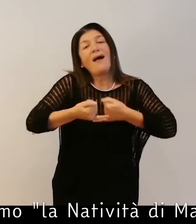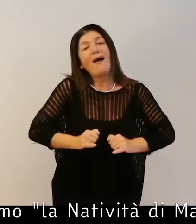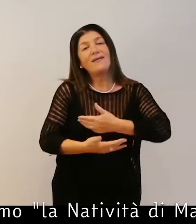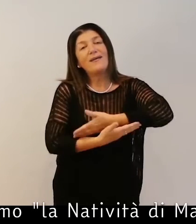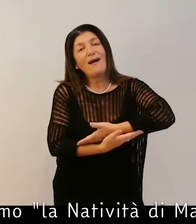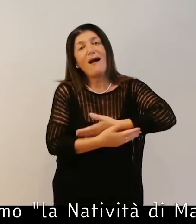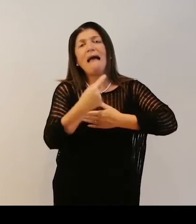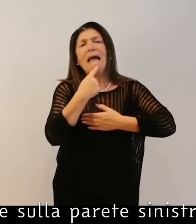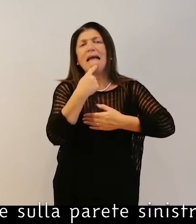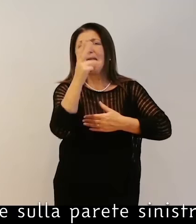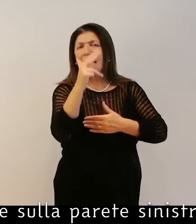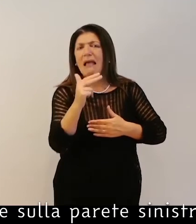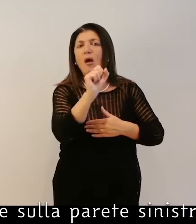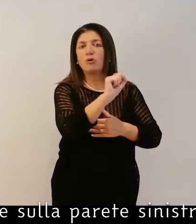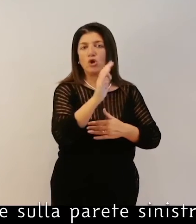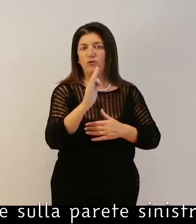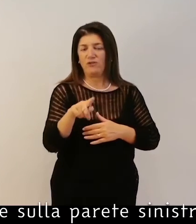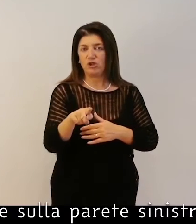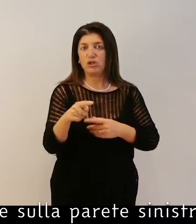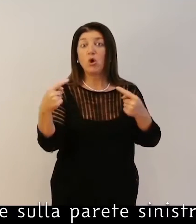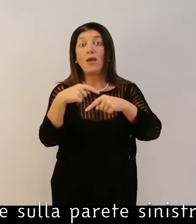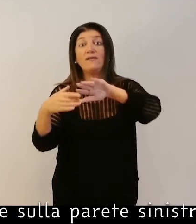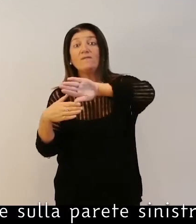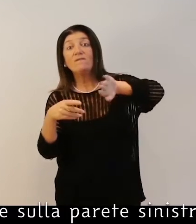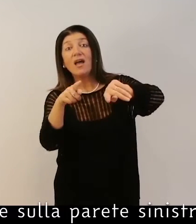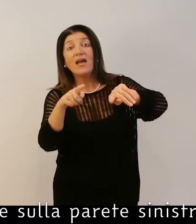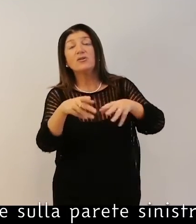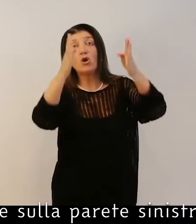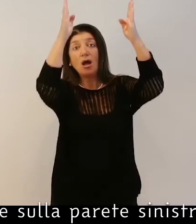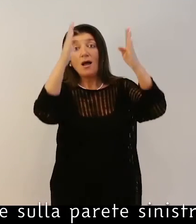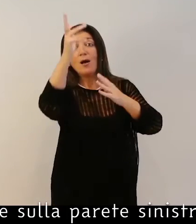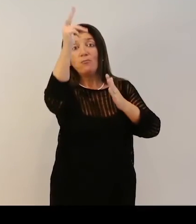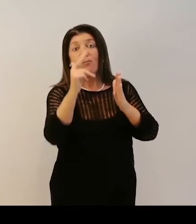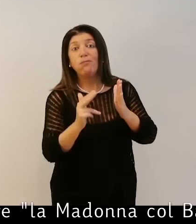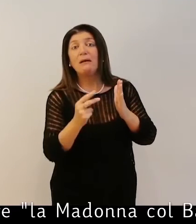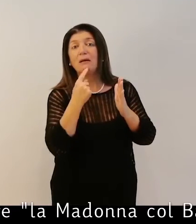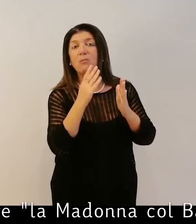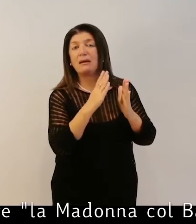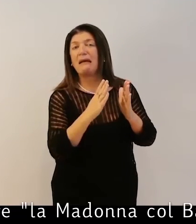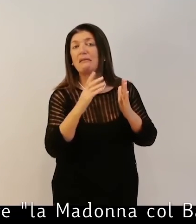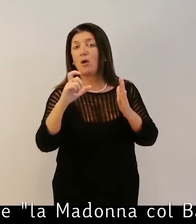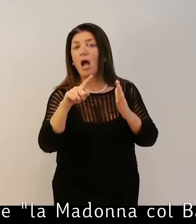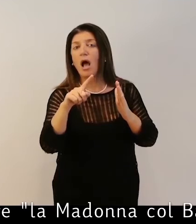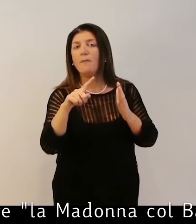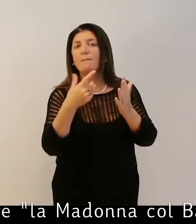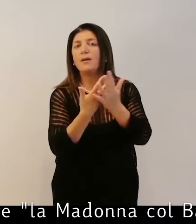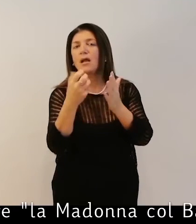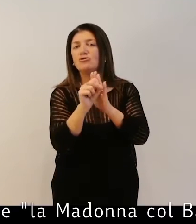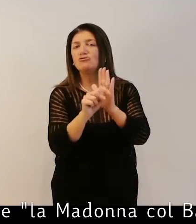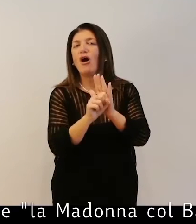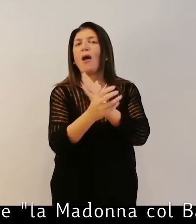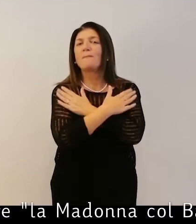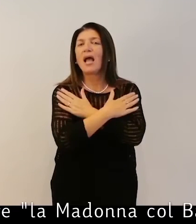Figino, mentre sulla parete sinistra una tela di Bernardino Campi, raffigurante la Madonna